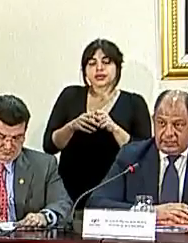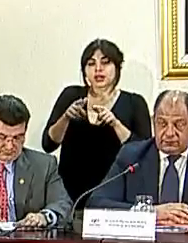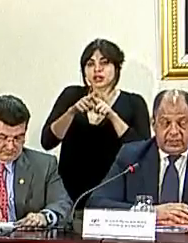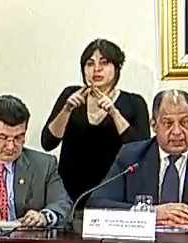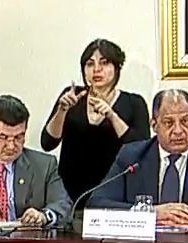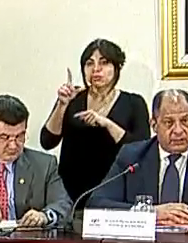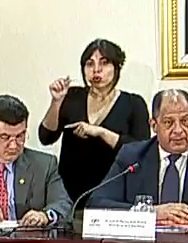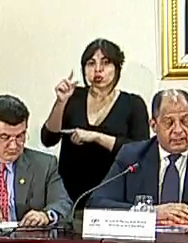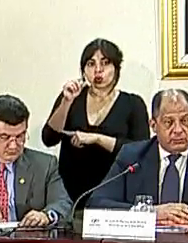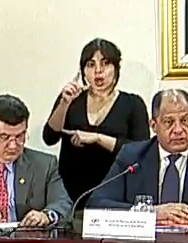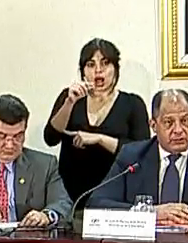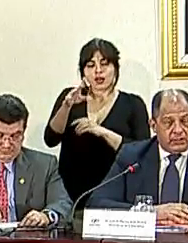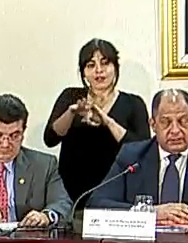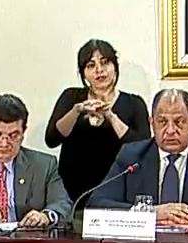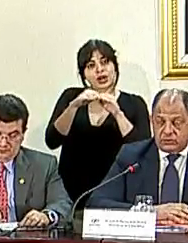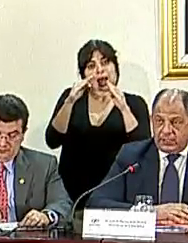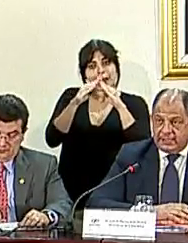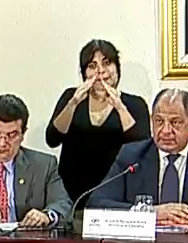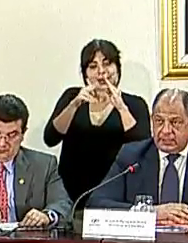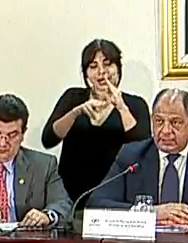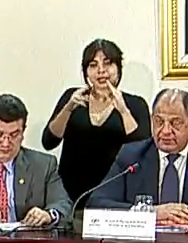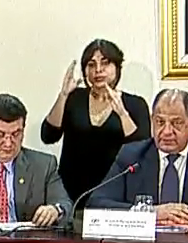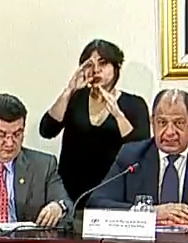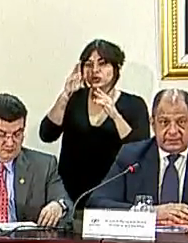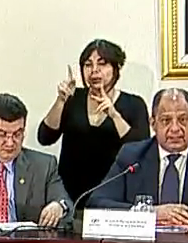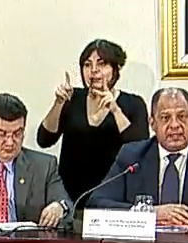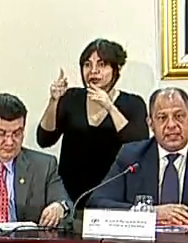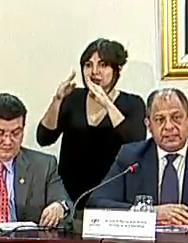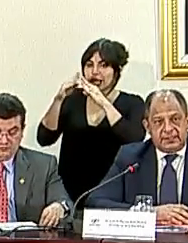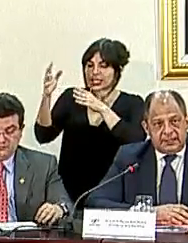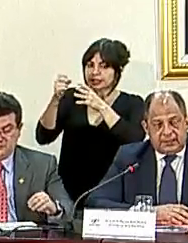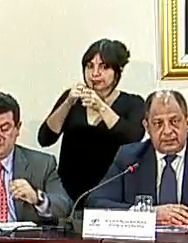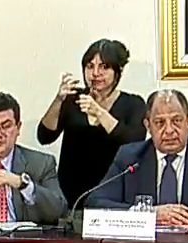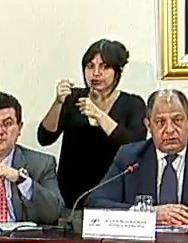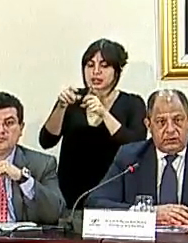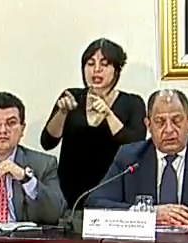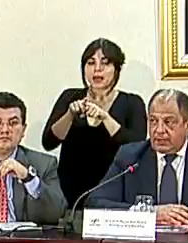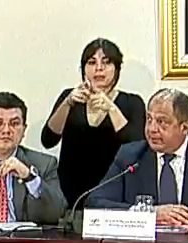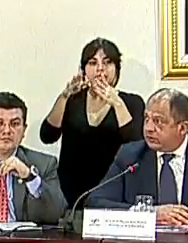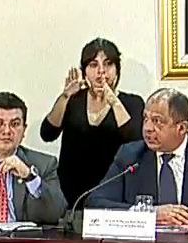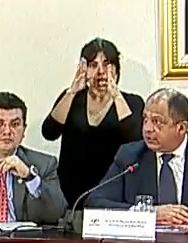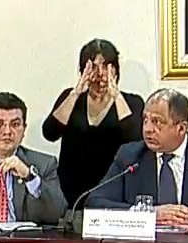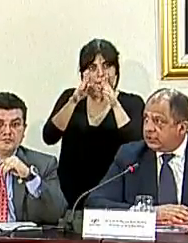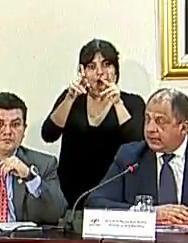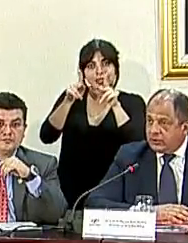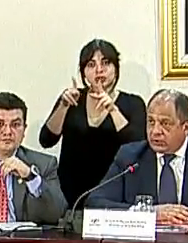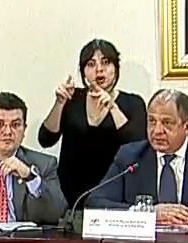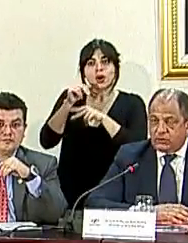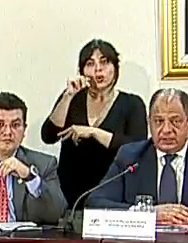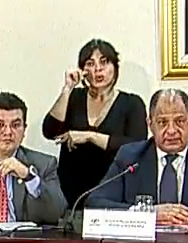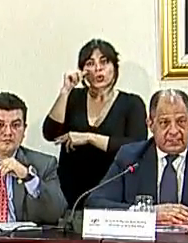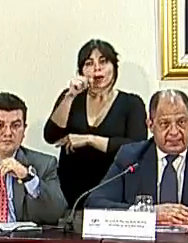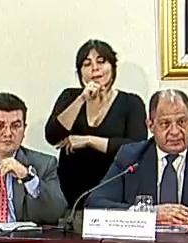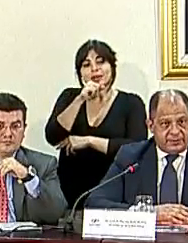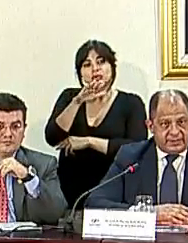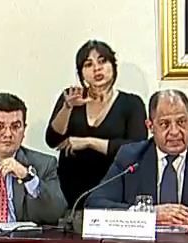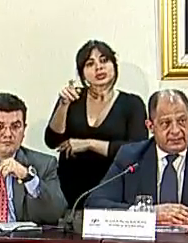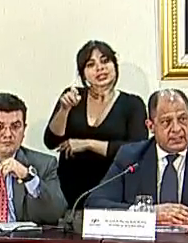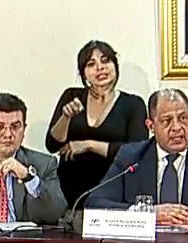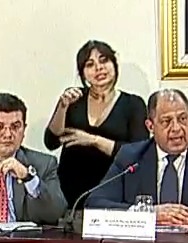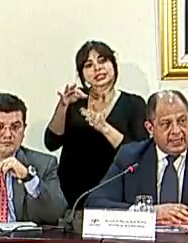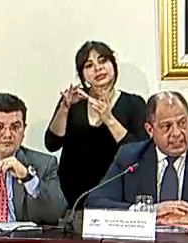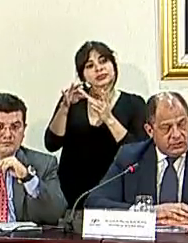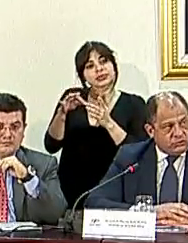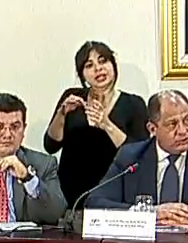zonas rurales, fuera de los albergues, buscando la situación en las residencias. Se ha atendido a personas adultas mayores con necesidades